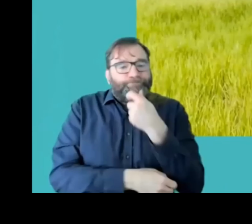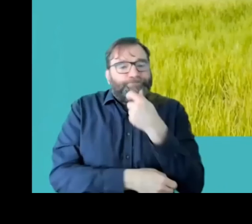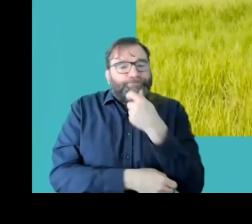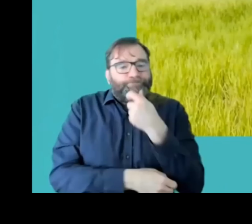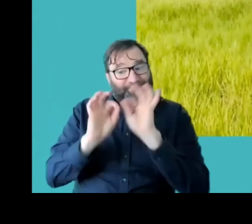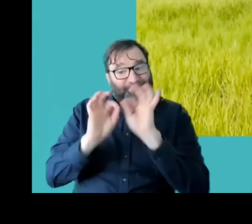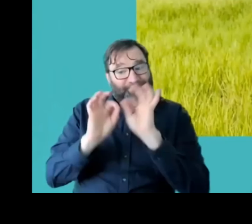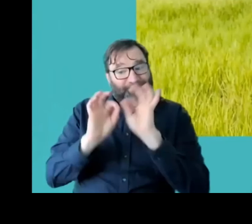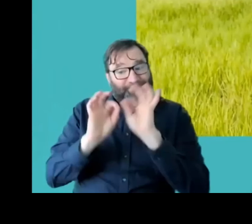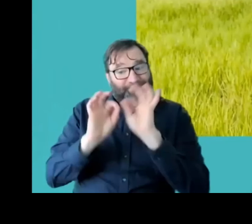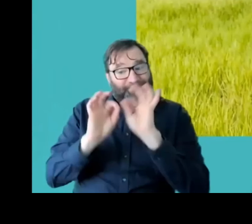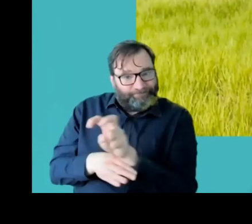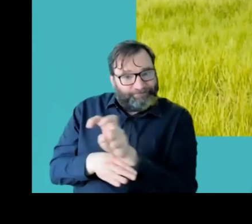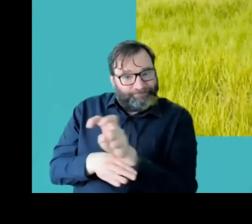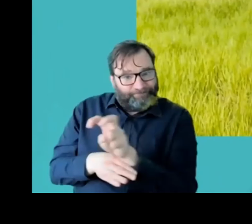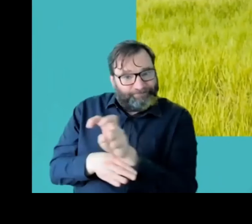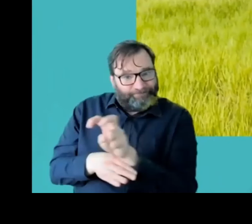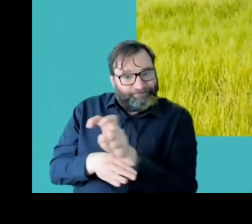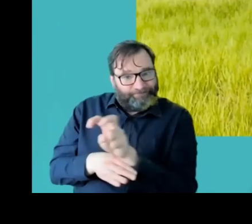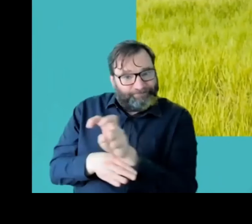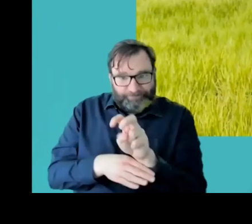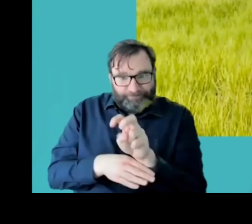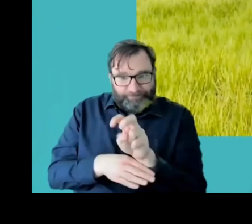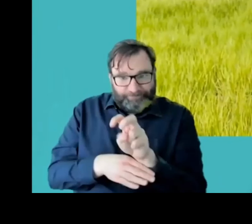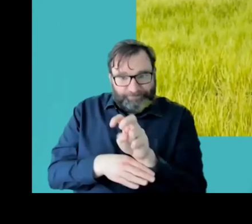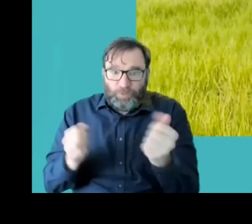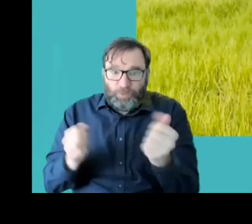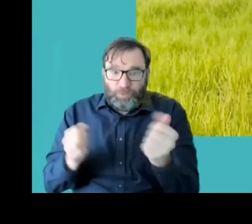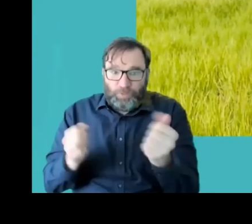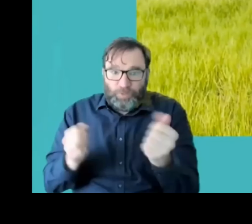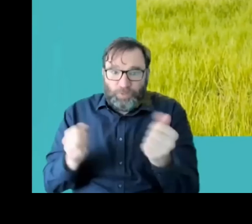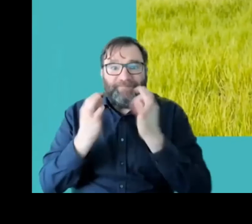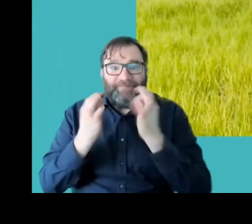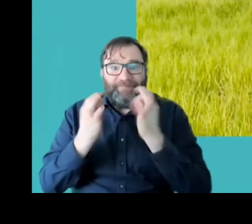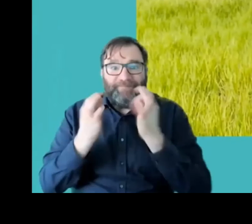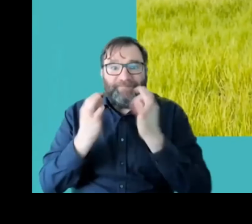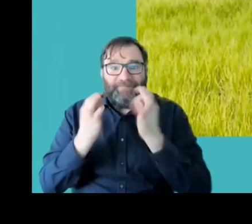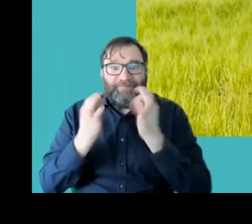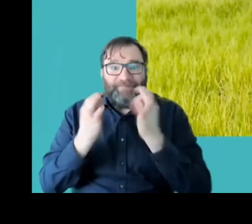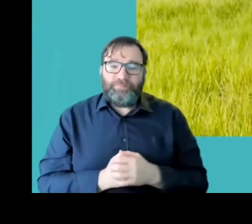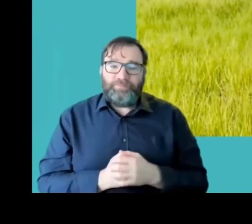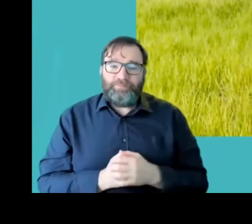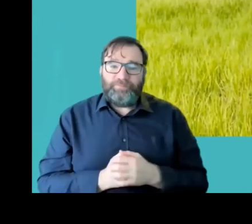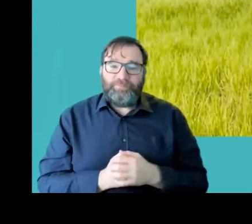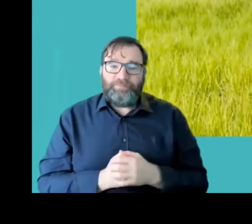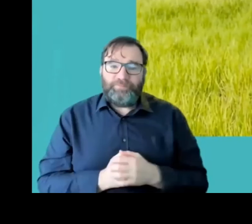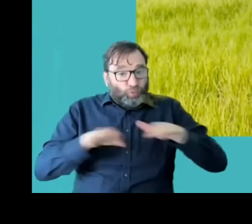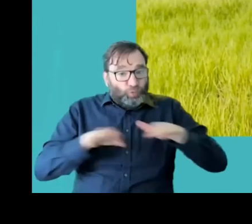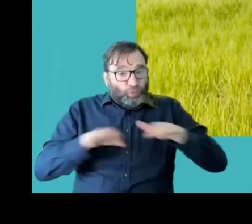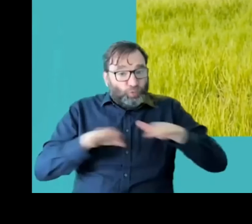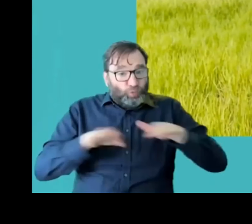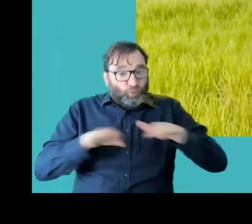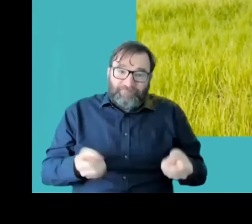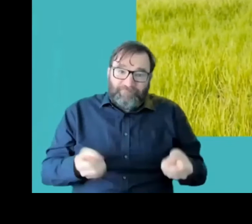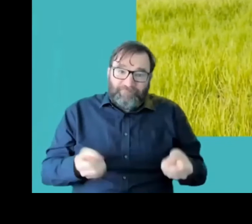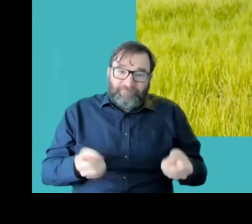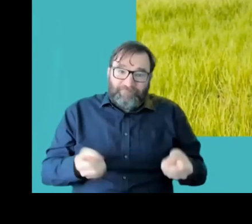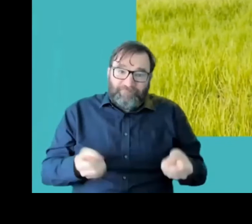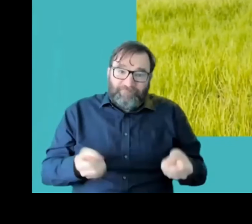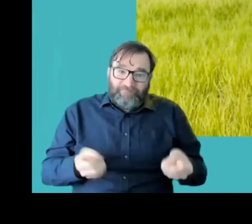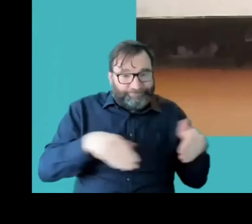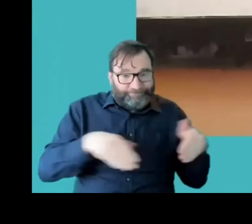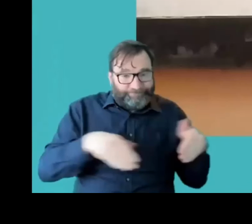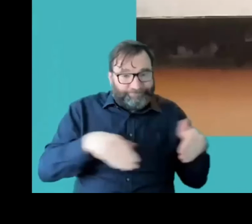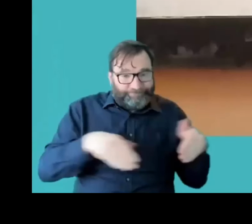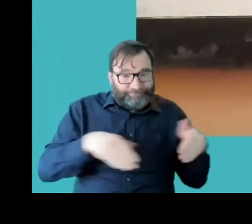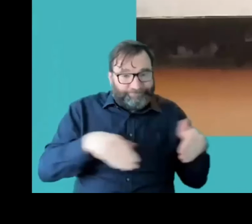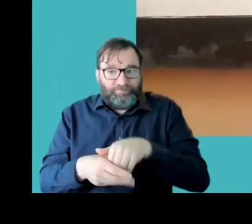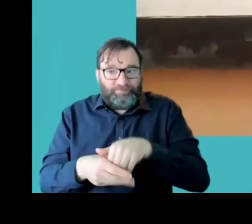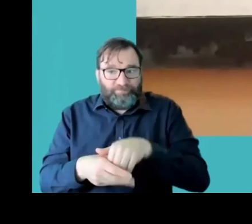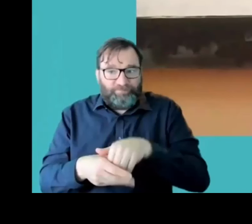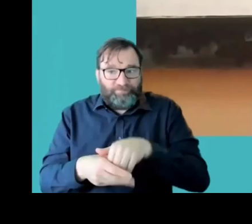Gõ